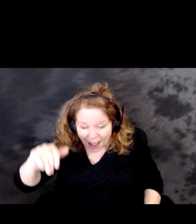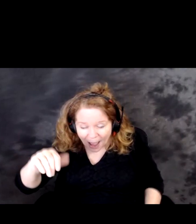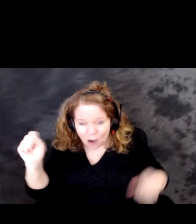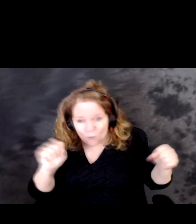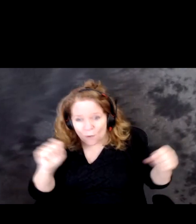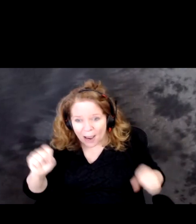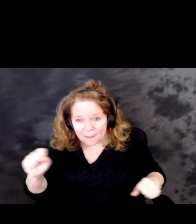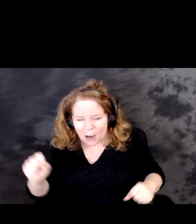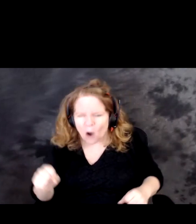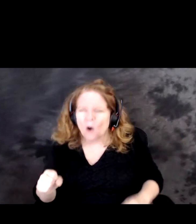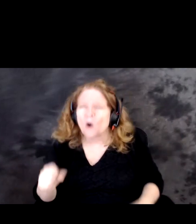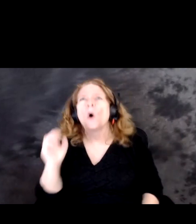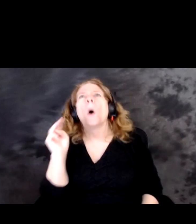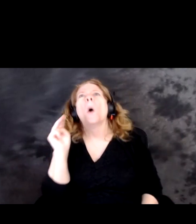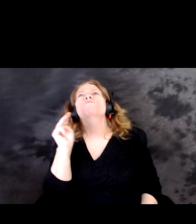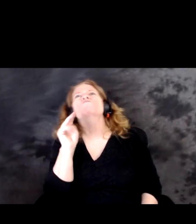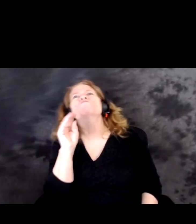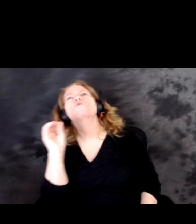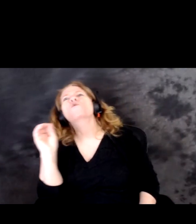Shake.